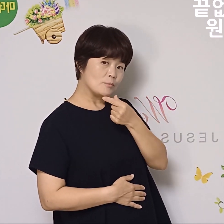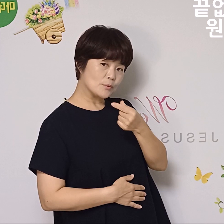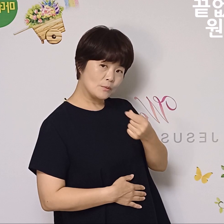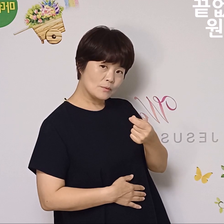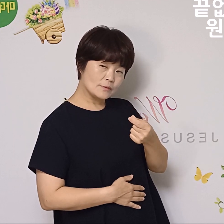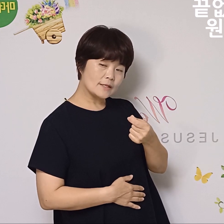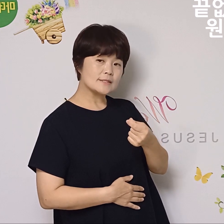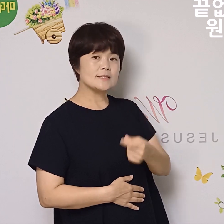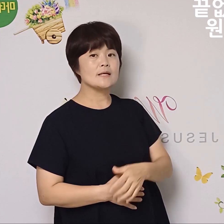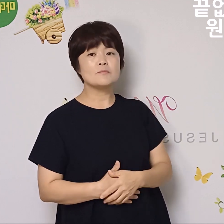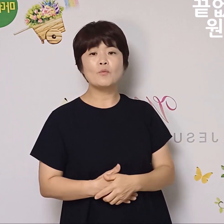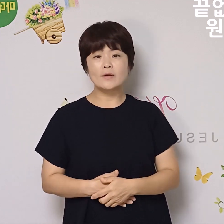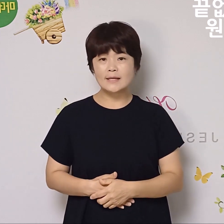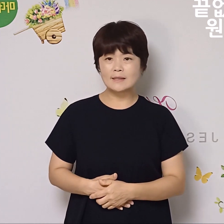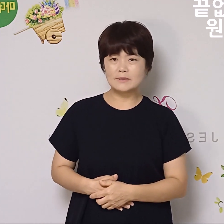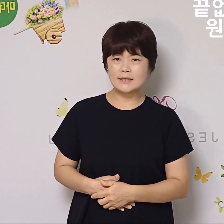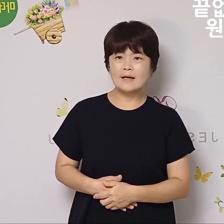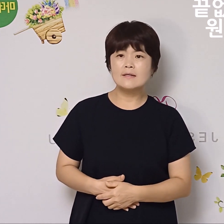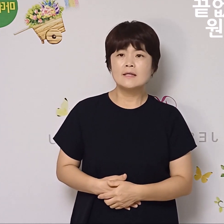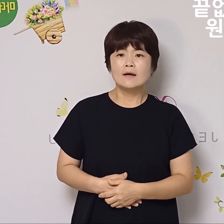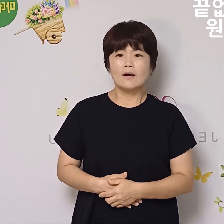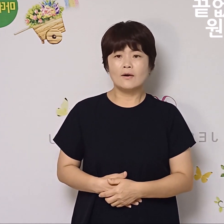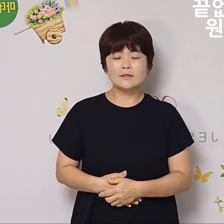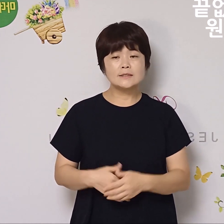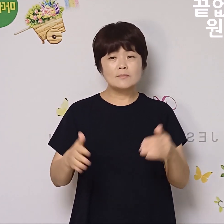앞으로 당기듯이 하면 원하답니다. 끝없는